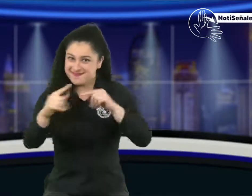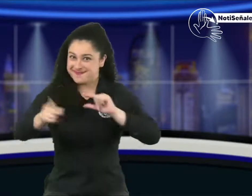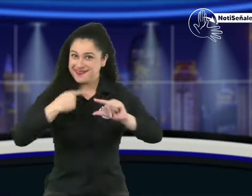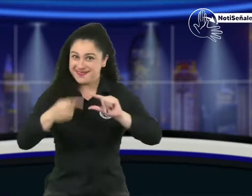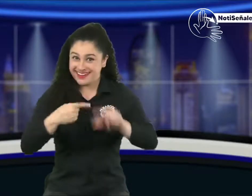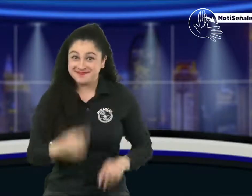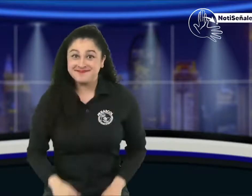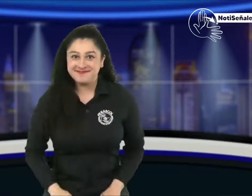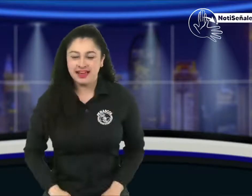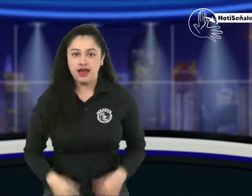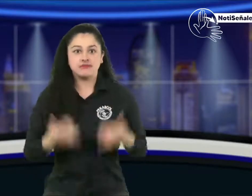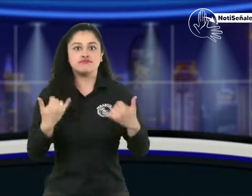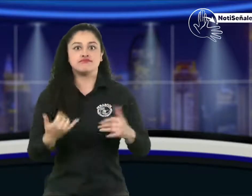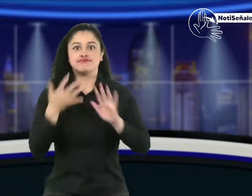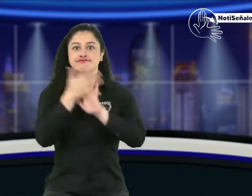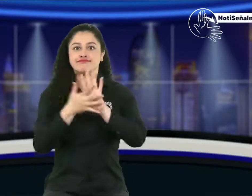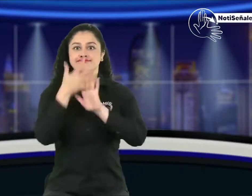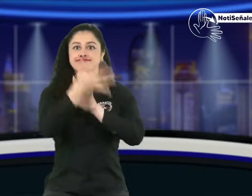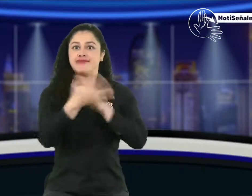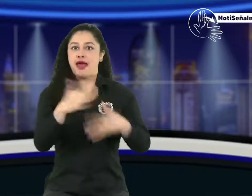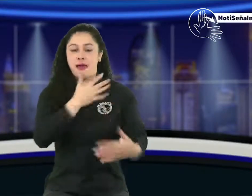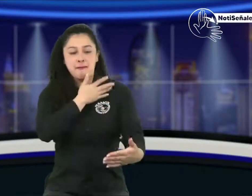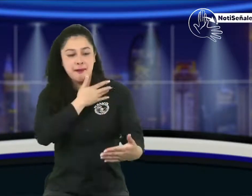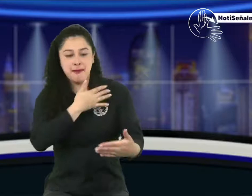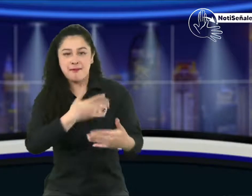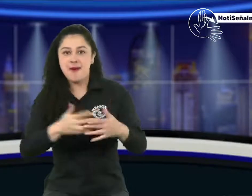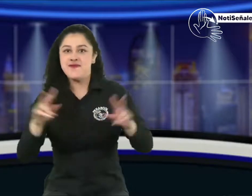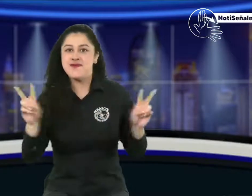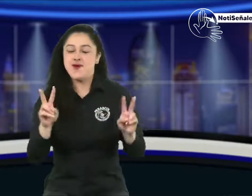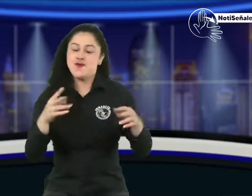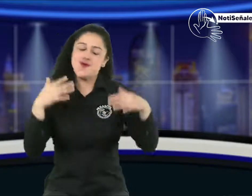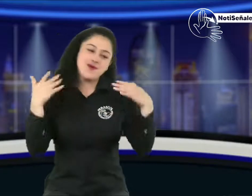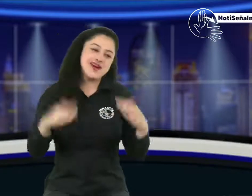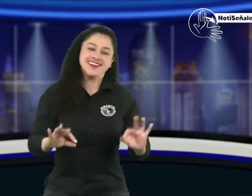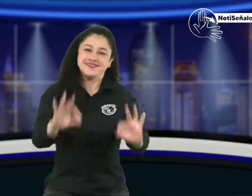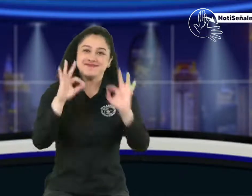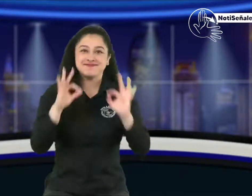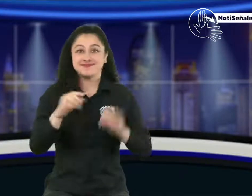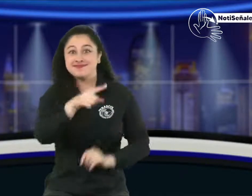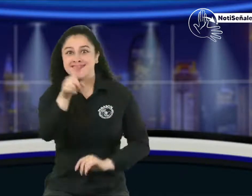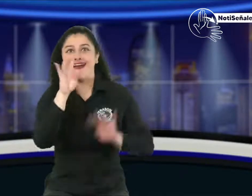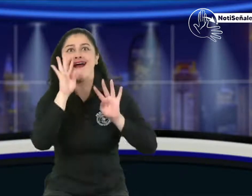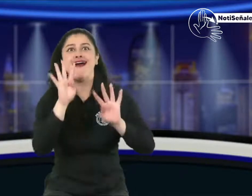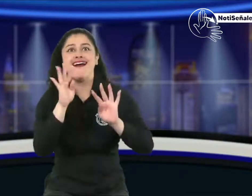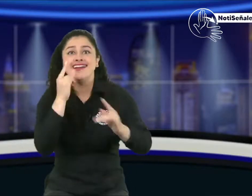como vimos estos emprendimientos así ustedes también nos pueden enviar su vídeo